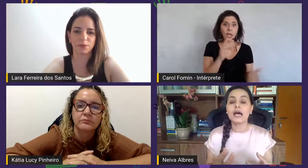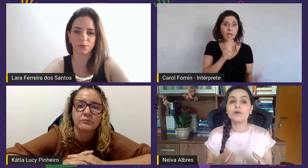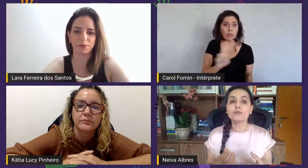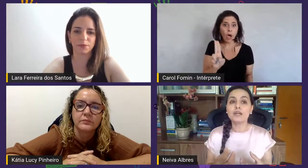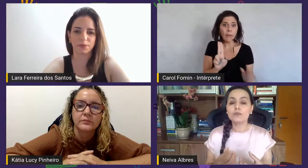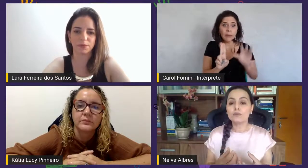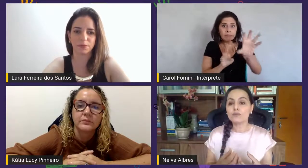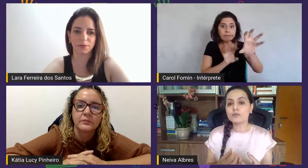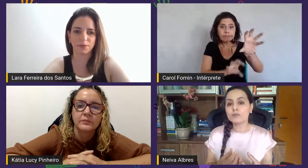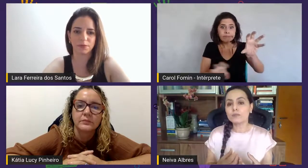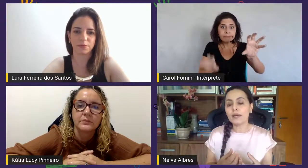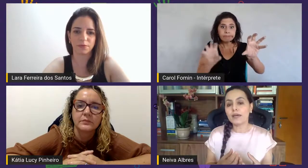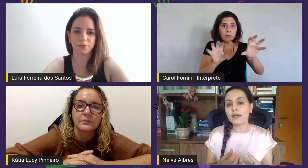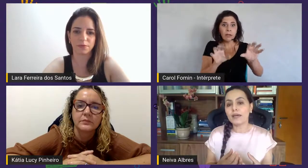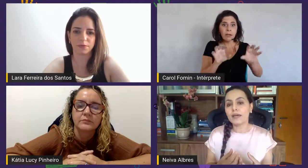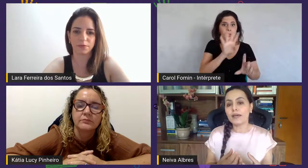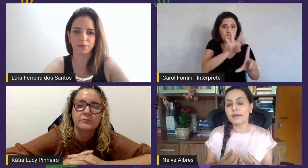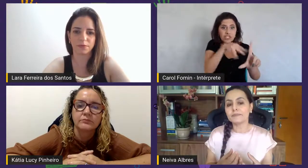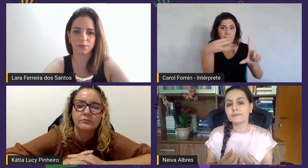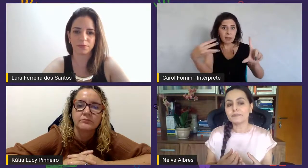outra, os alunos